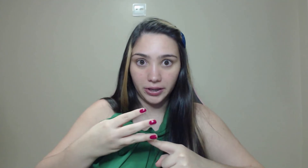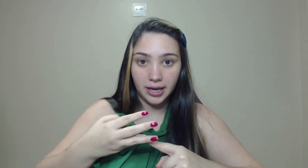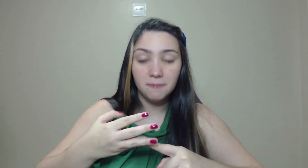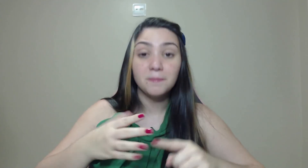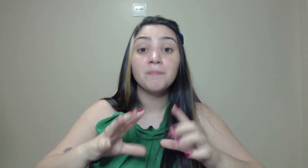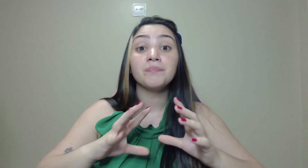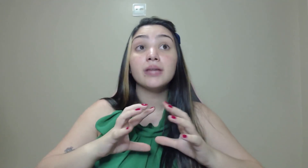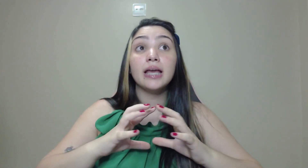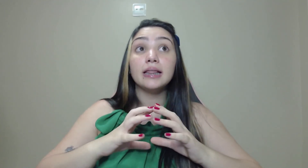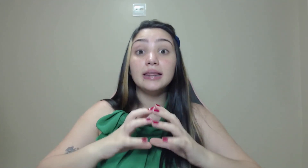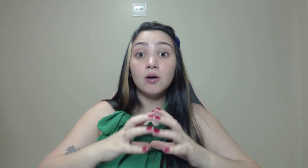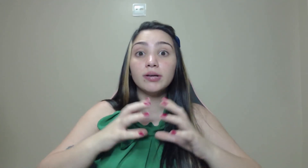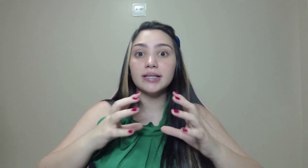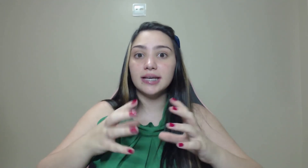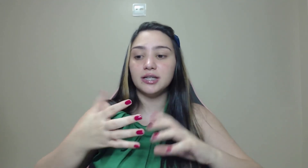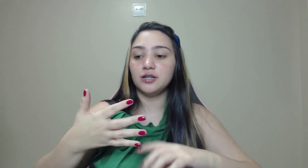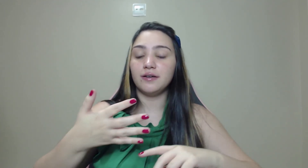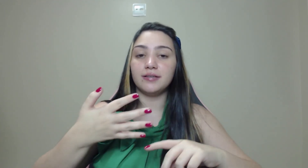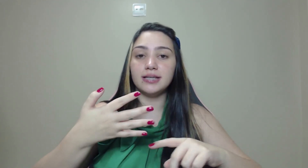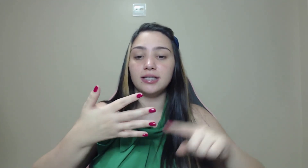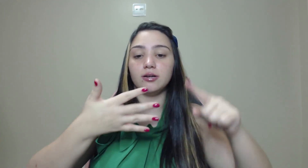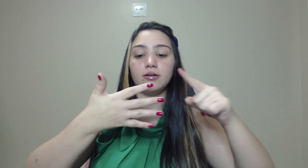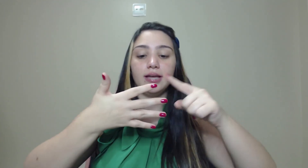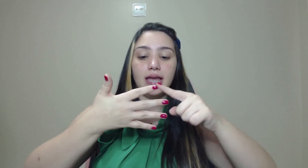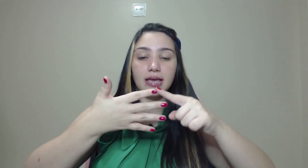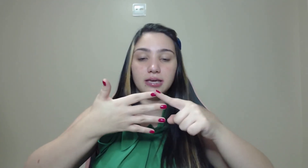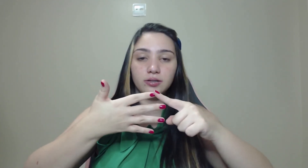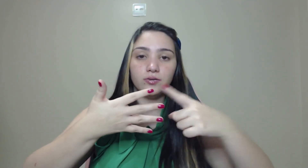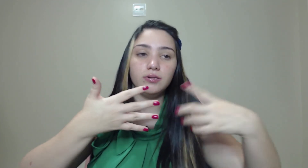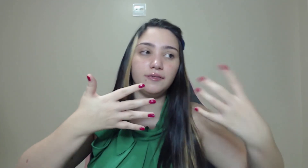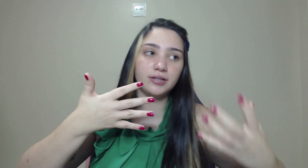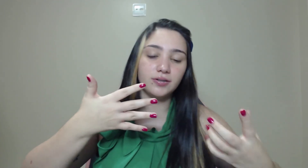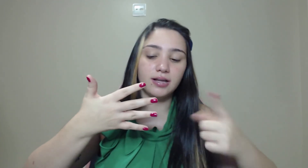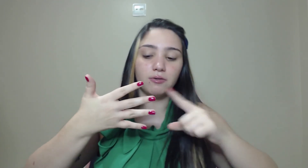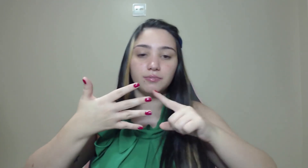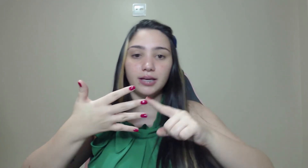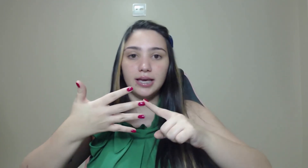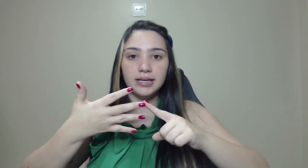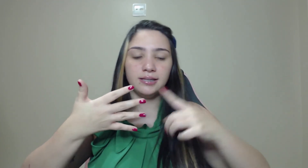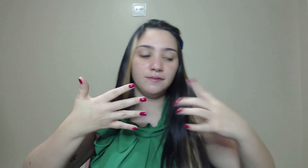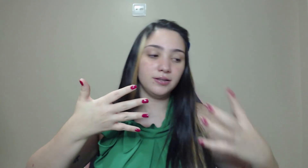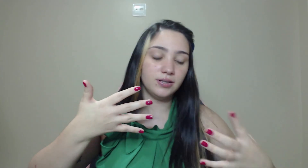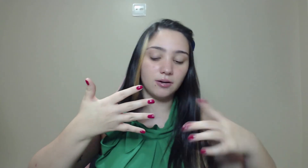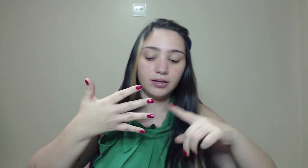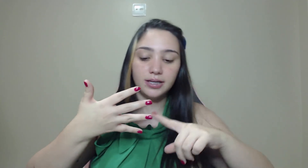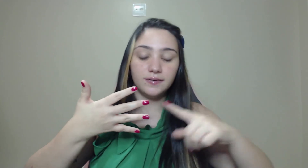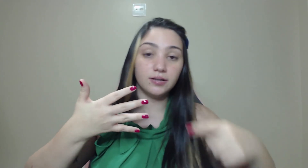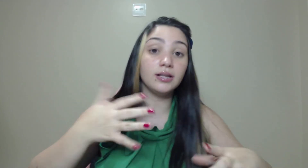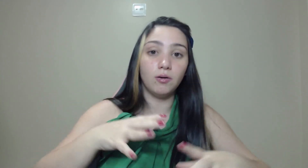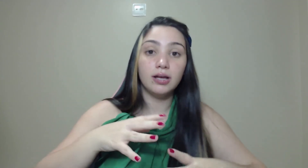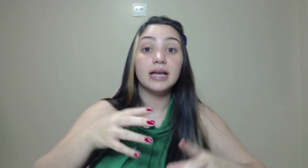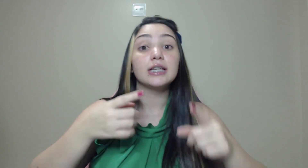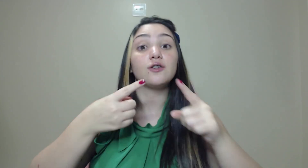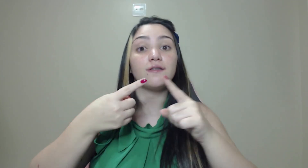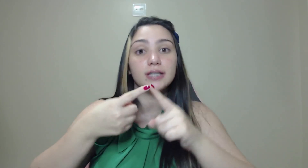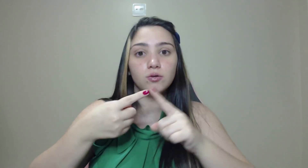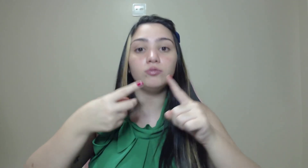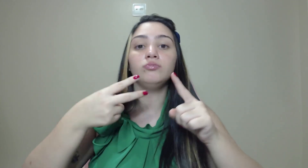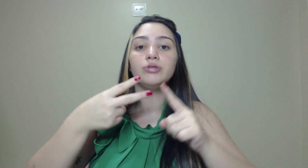ok? Não quer dizer que a gente vai fazer assim, ó. É isso e fazer o sinal. Esse e fazer o sinal. Esse fazer... Não. A gente vai fazer um de